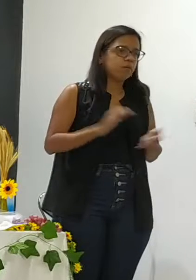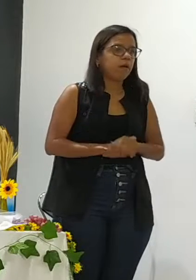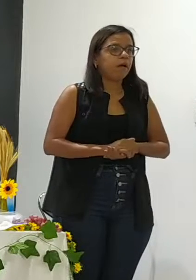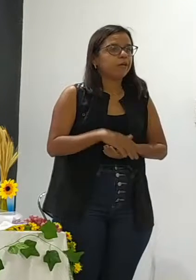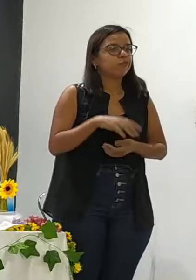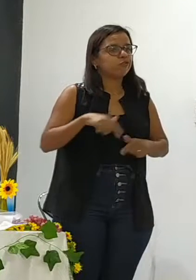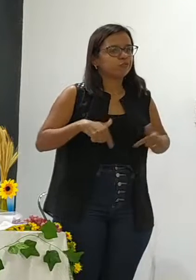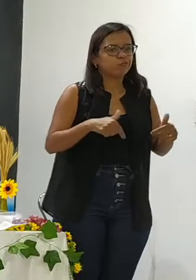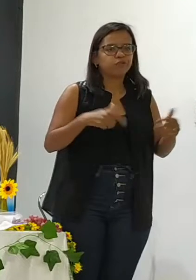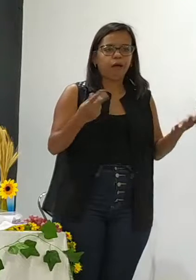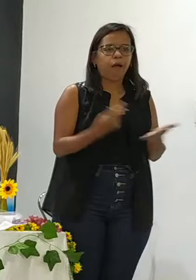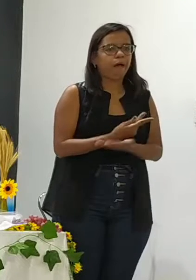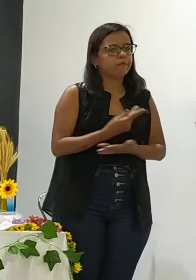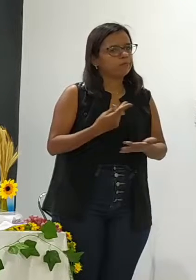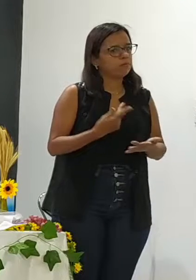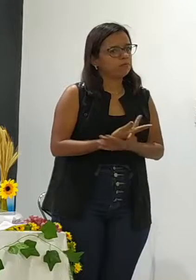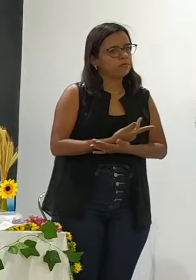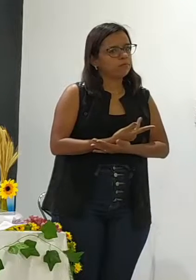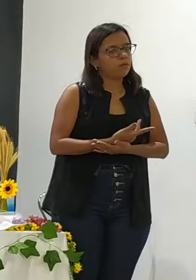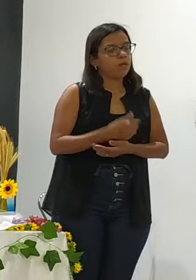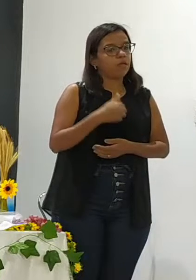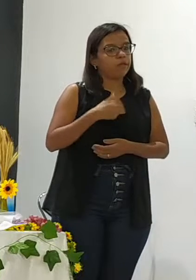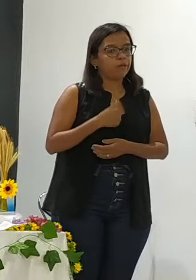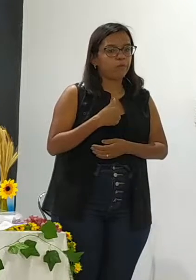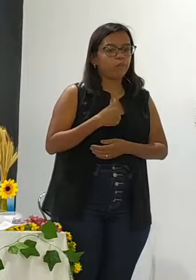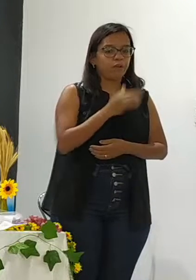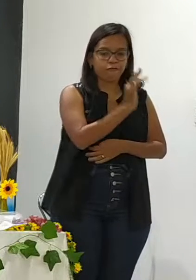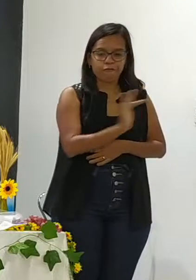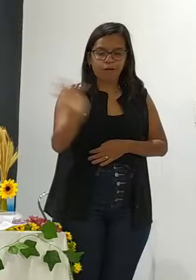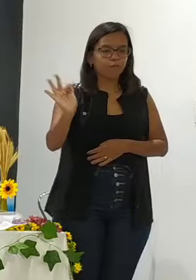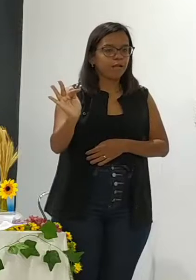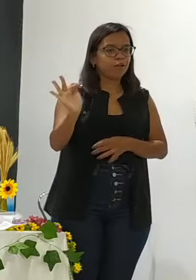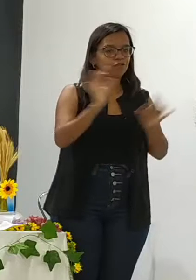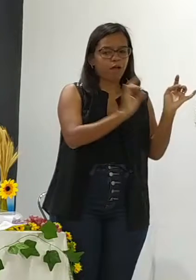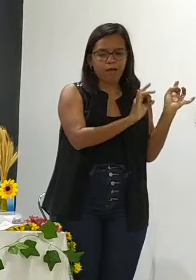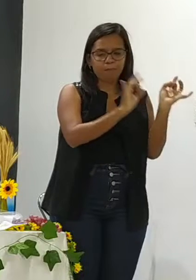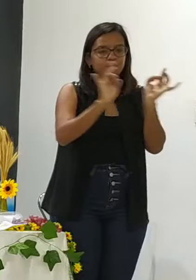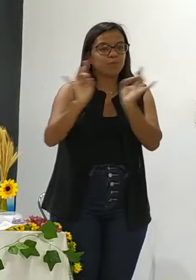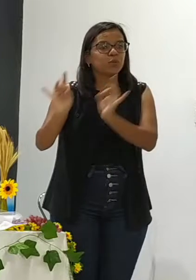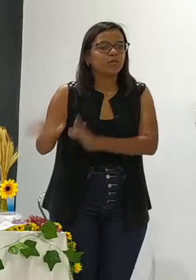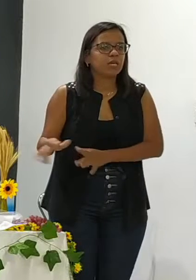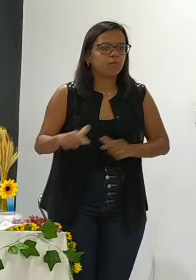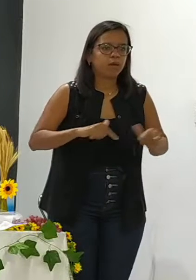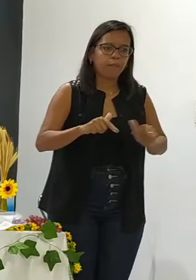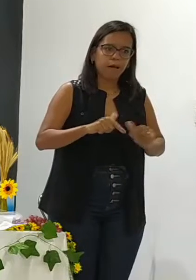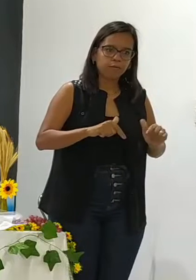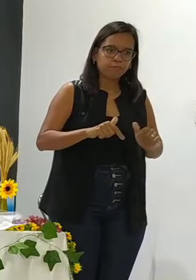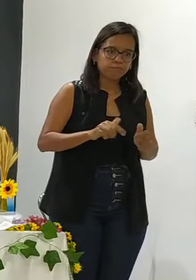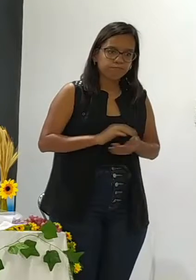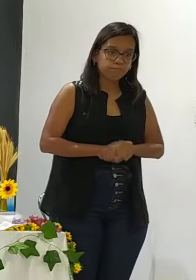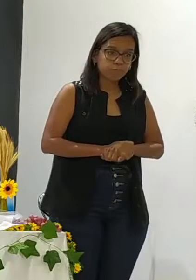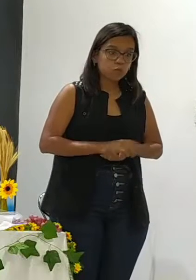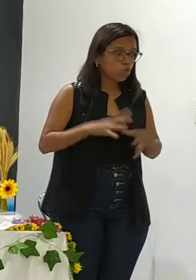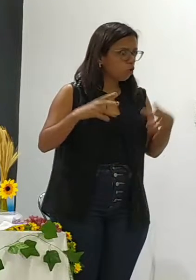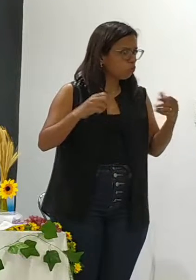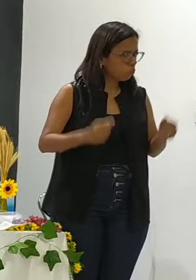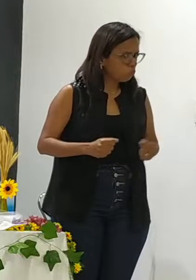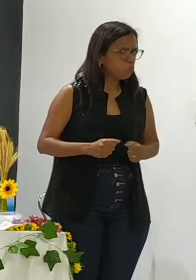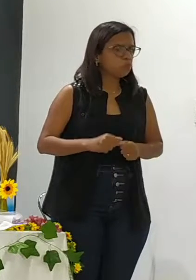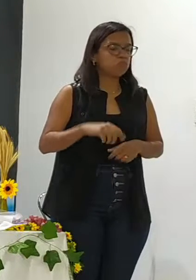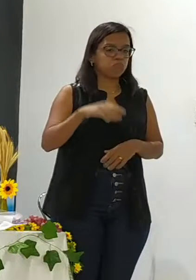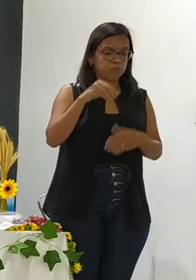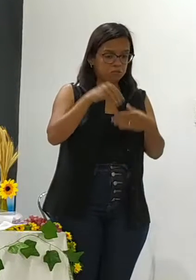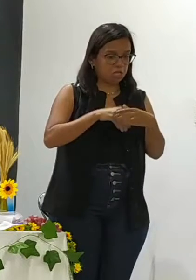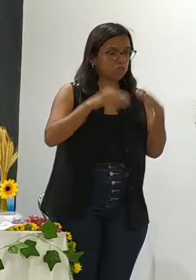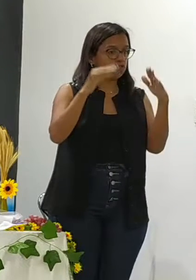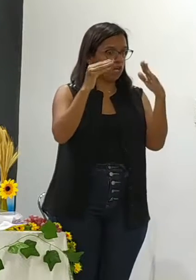errada, irmãos. Eu, com 6 anos na UFRJ, eu abandonei meu emprego. Você sabe lá o que é isso? Tinha tudo direitinho de